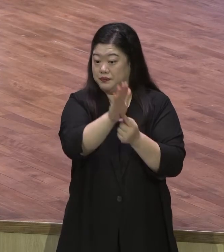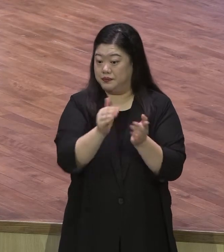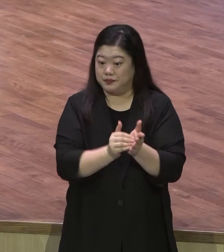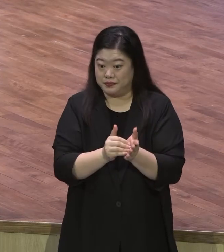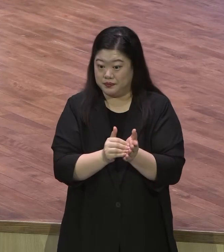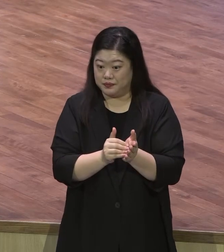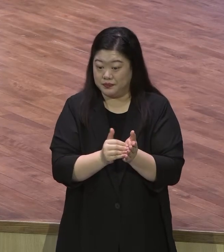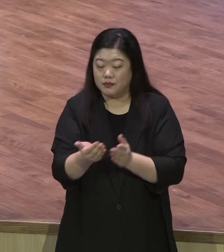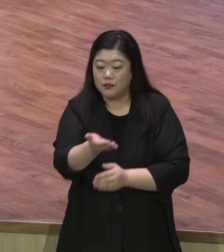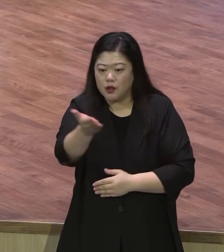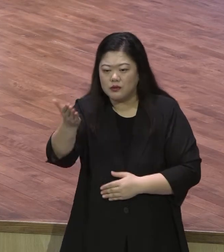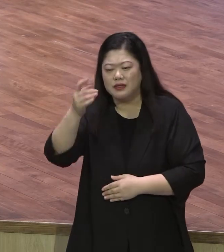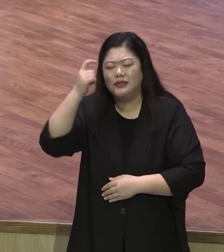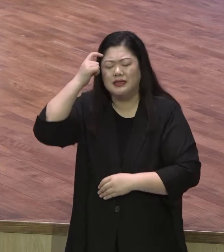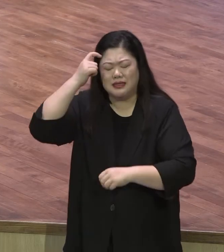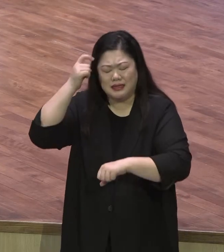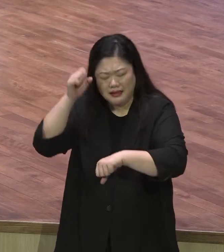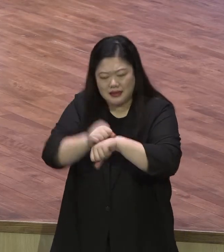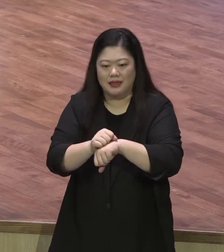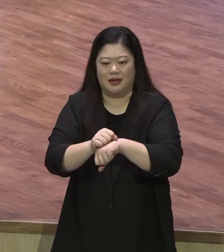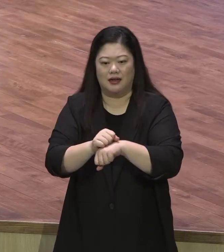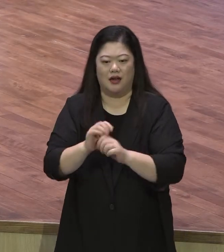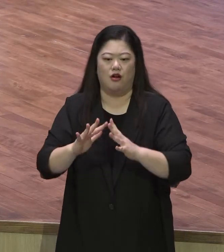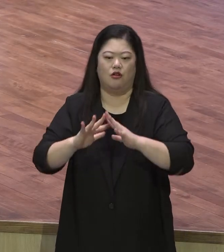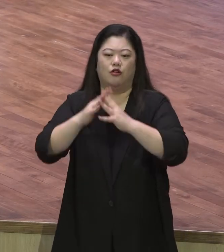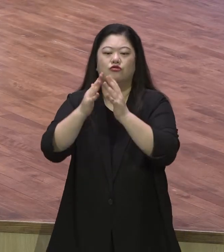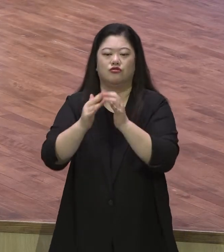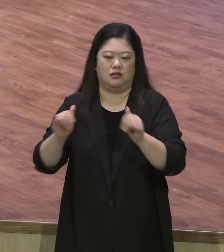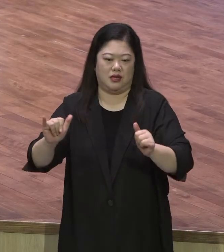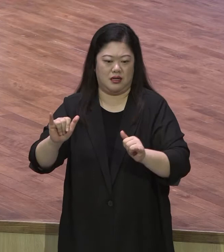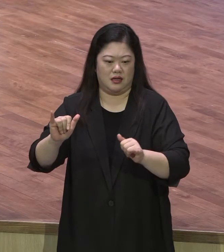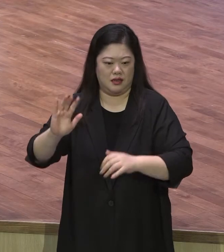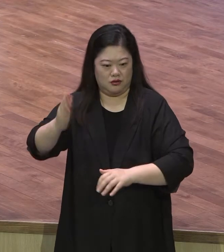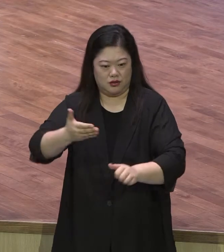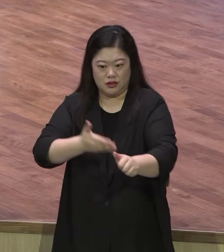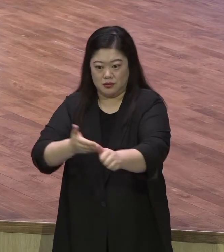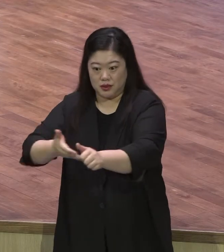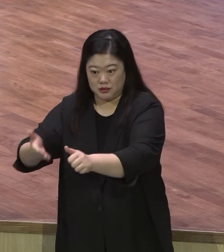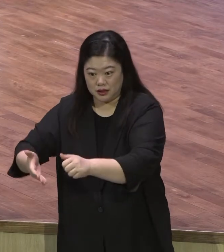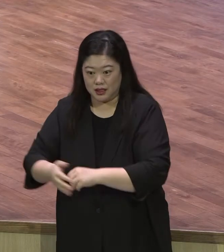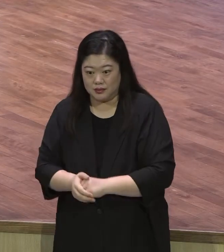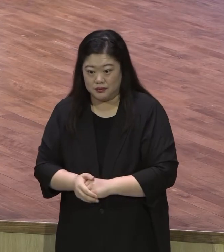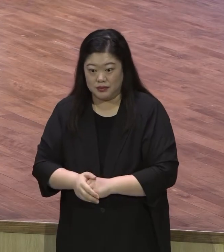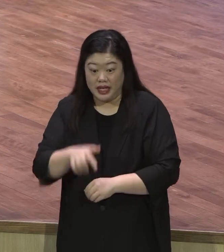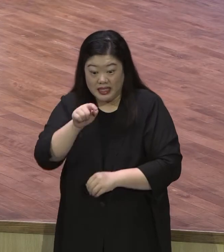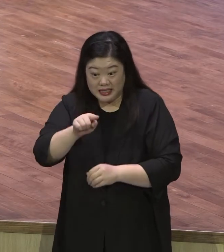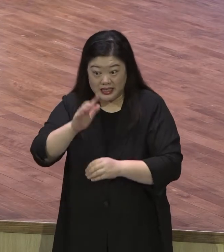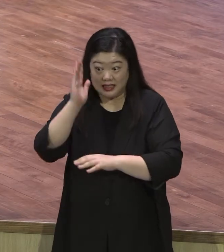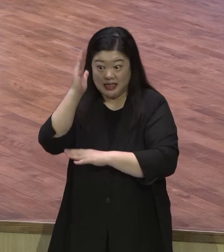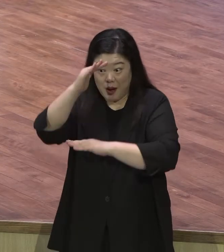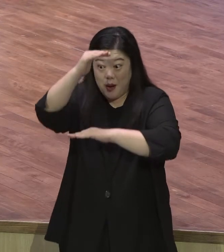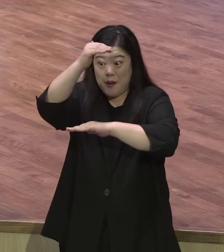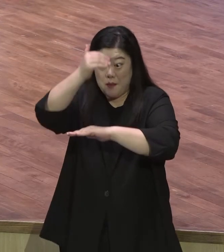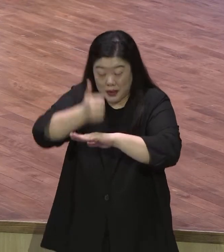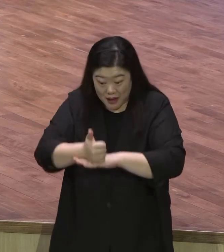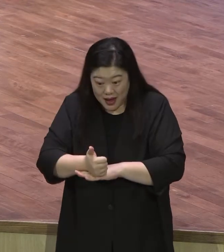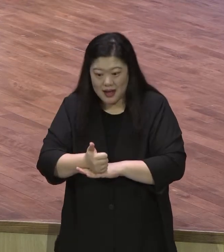지혜로운 건축자가 되라는 메시지를 하시면서 산상 순을 마무리하고 있습니다.